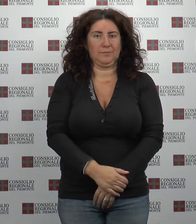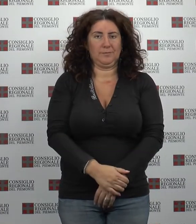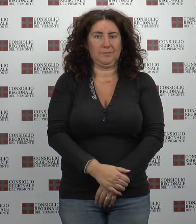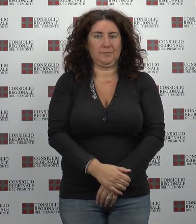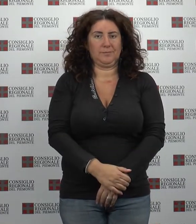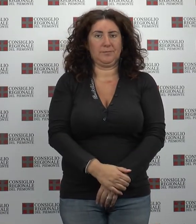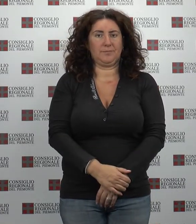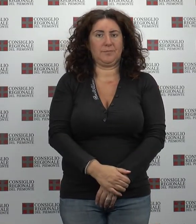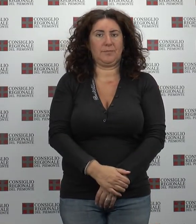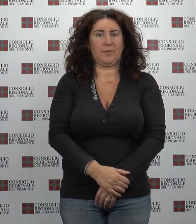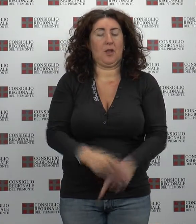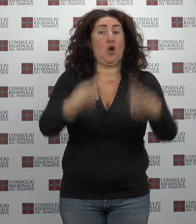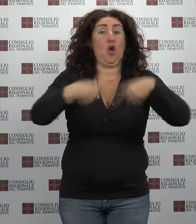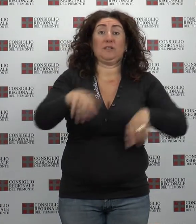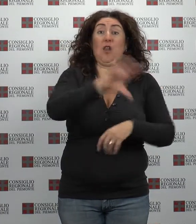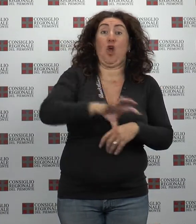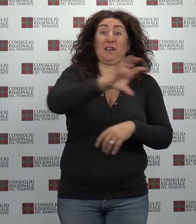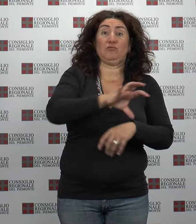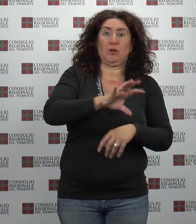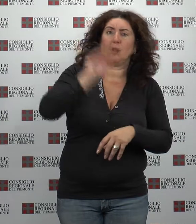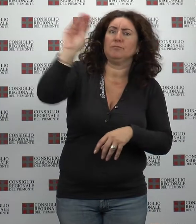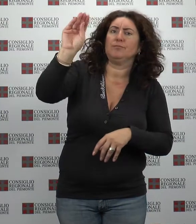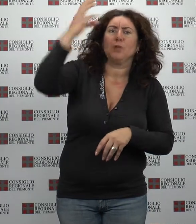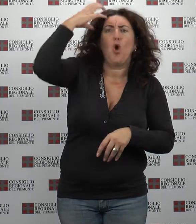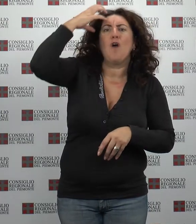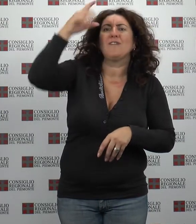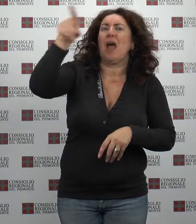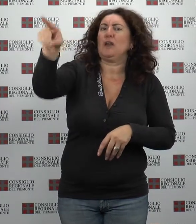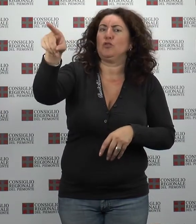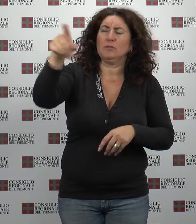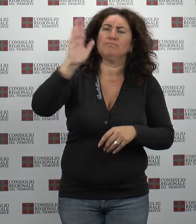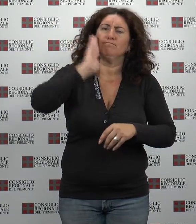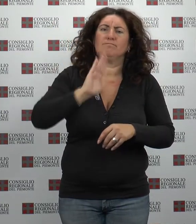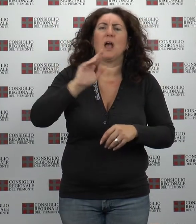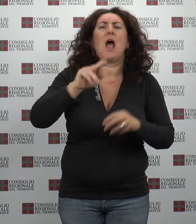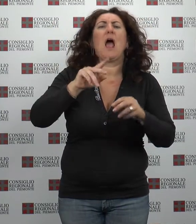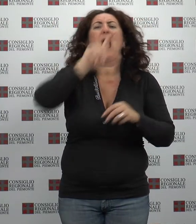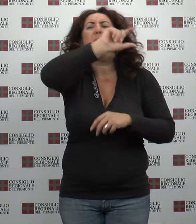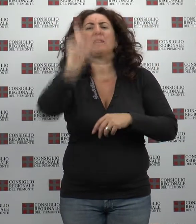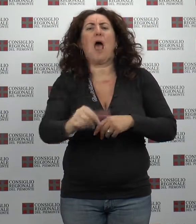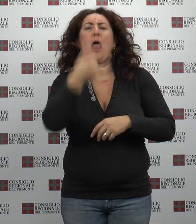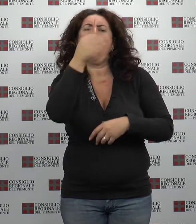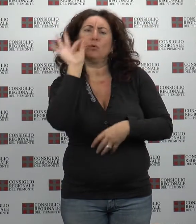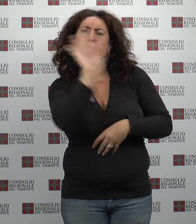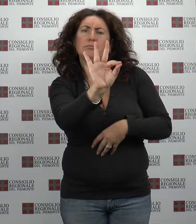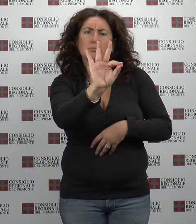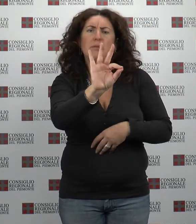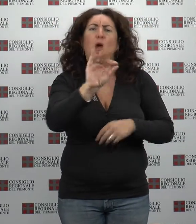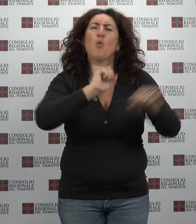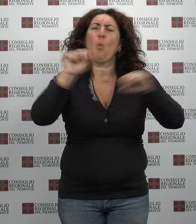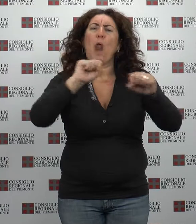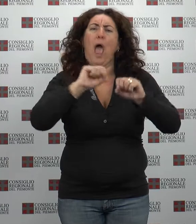Il Consiglio regionale chiede al Governo di individuare, in tempi brevi, un sito di stoccaggio unico nazionale per smaltire le scorie